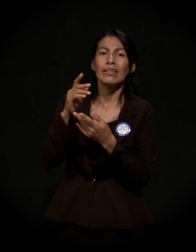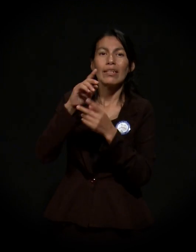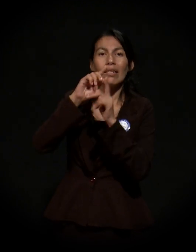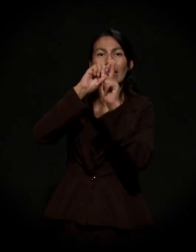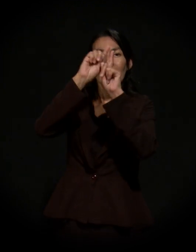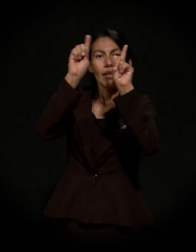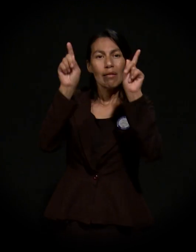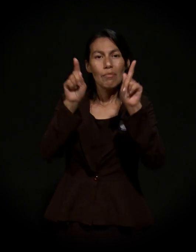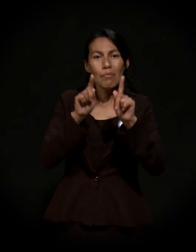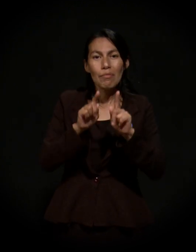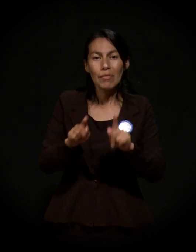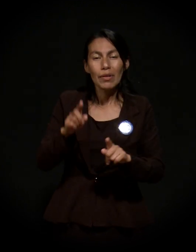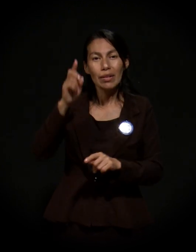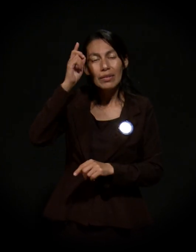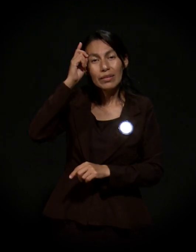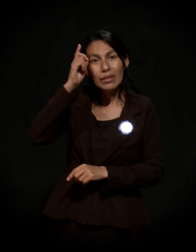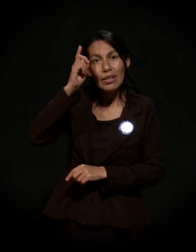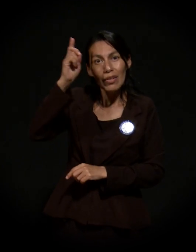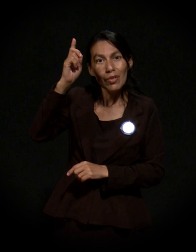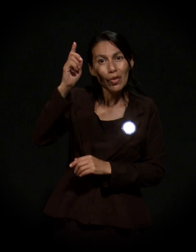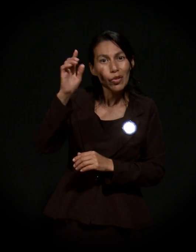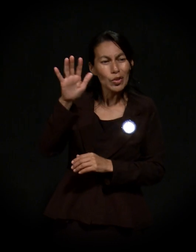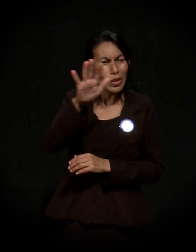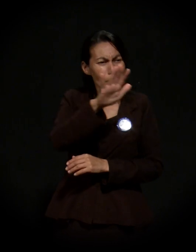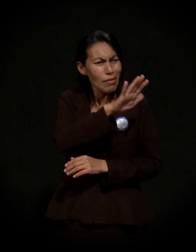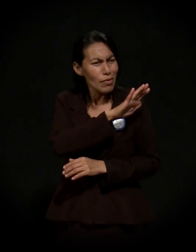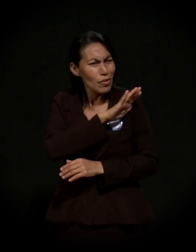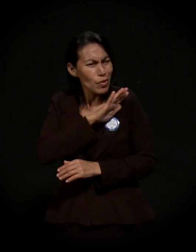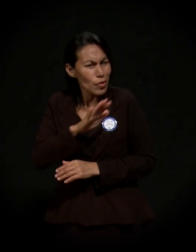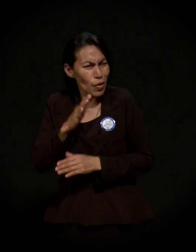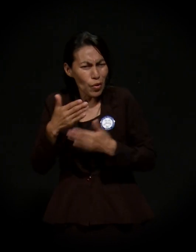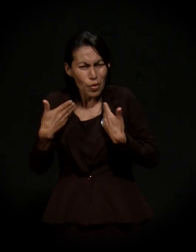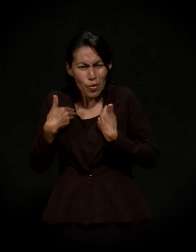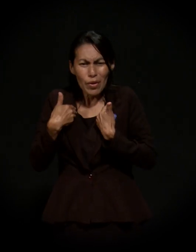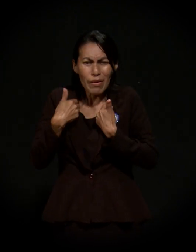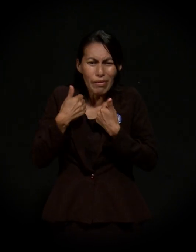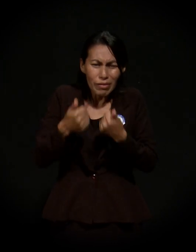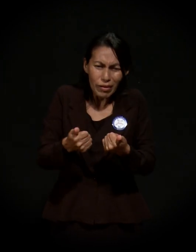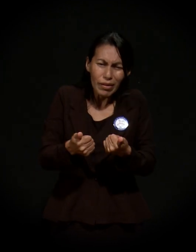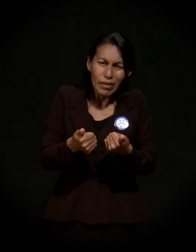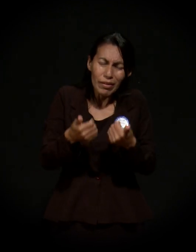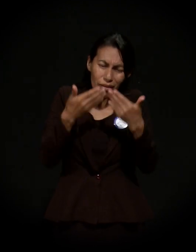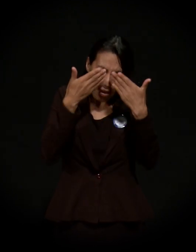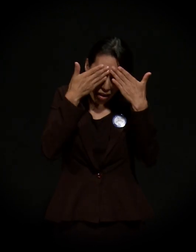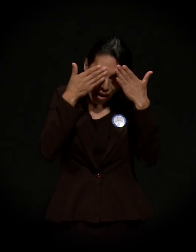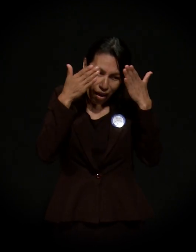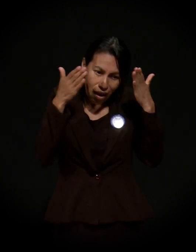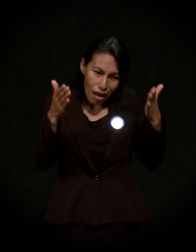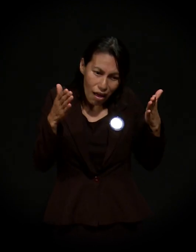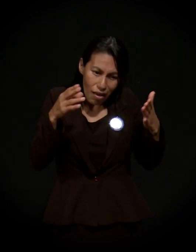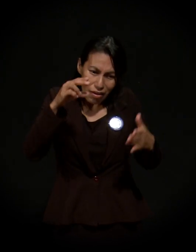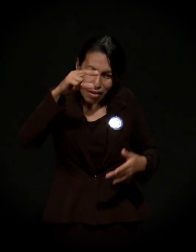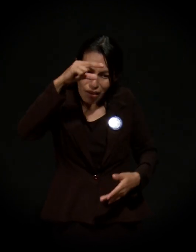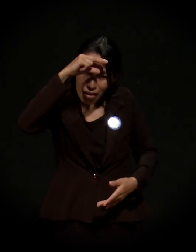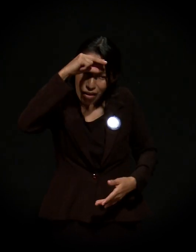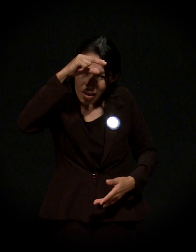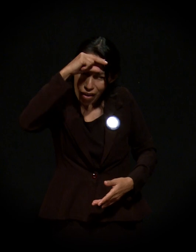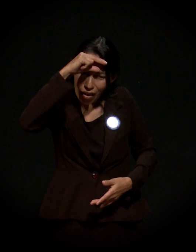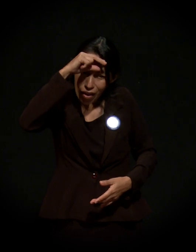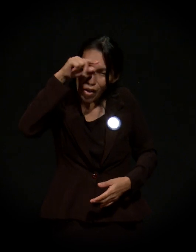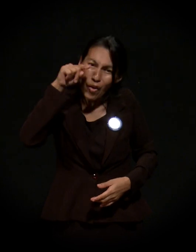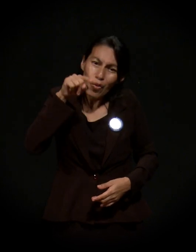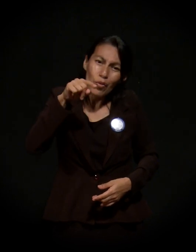de Dios, que sobrepasa todo entendimiento, guardará vuestros corazones